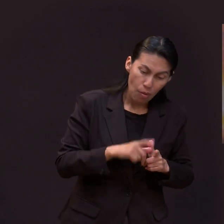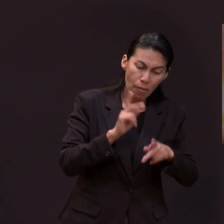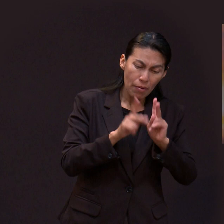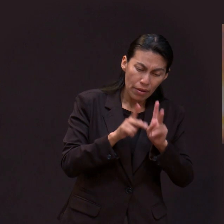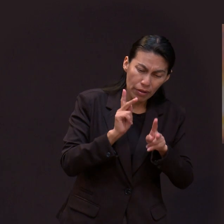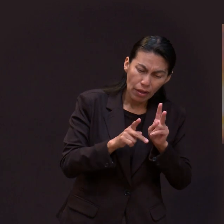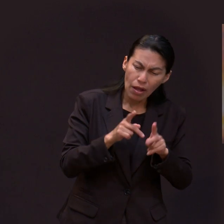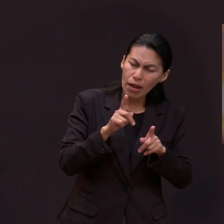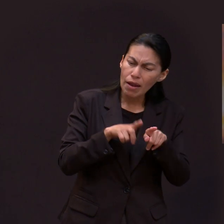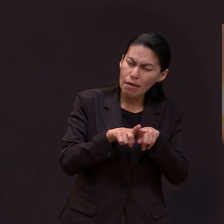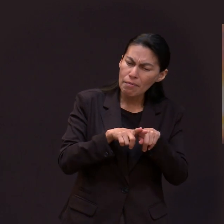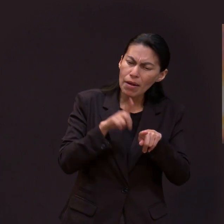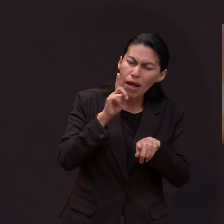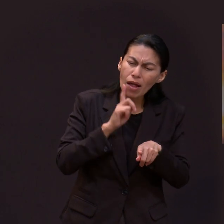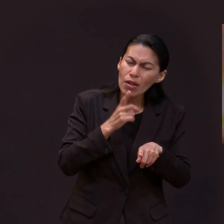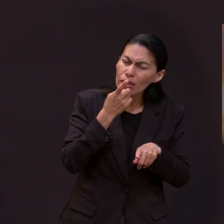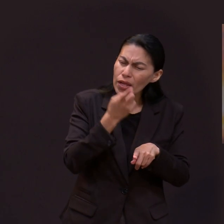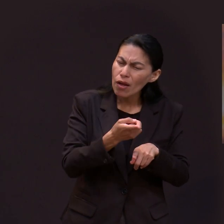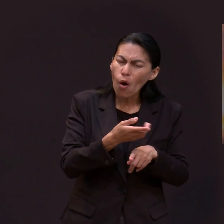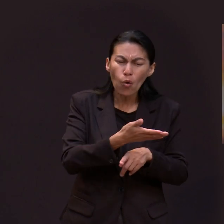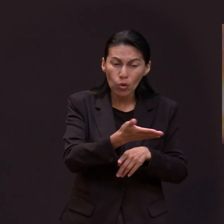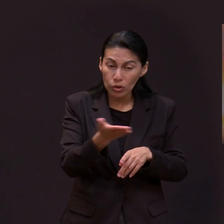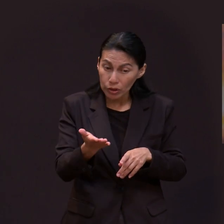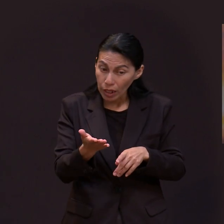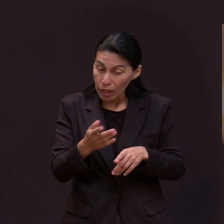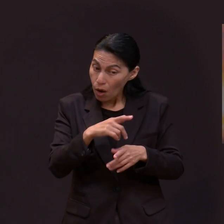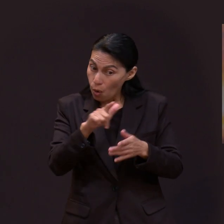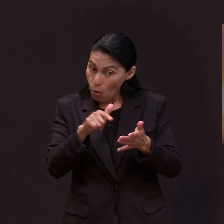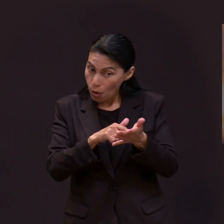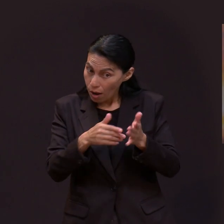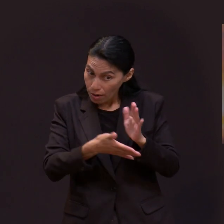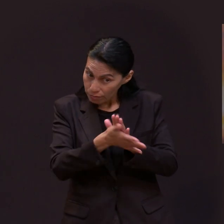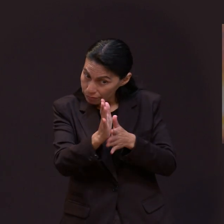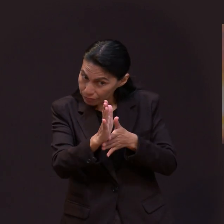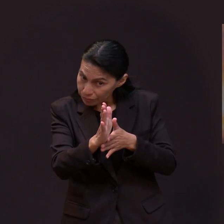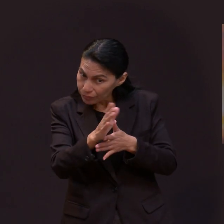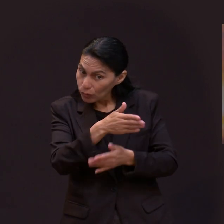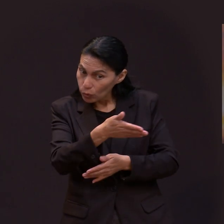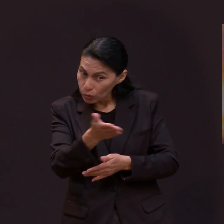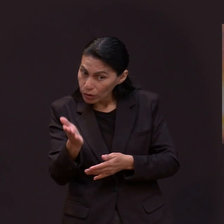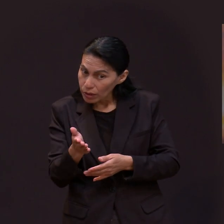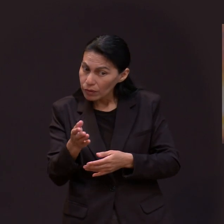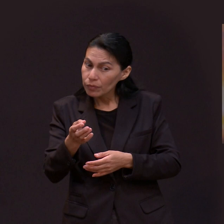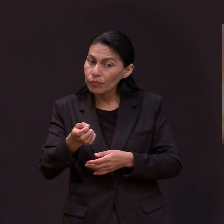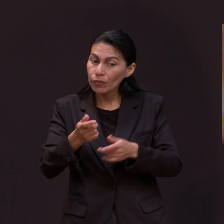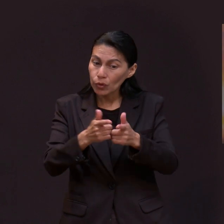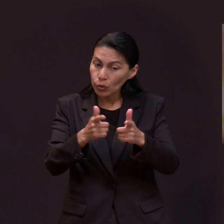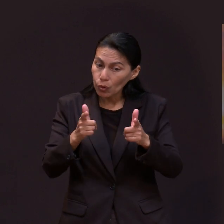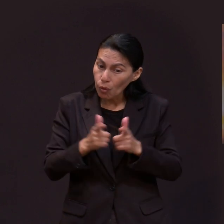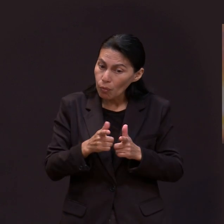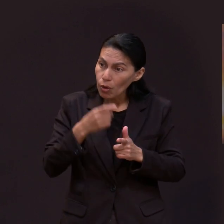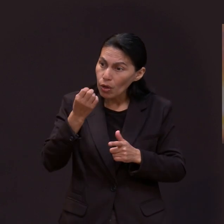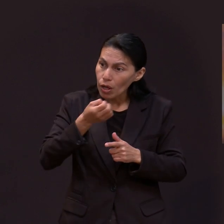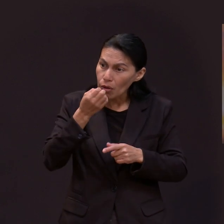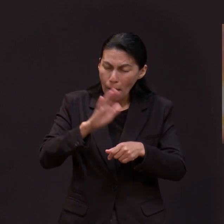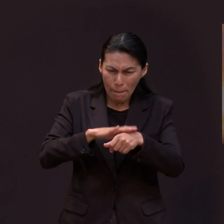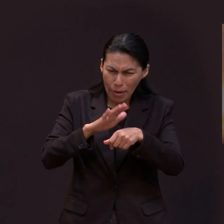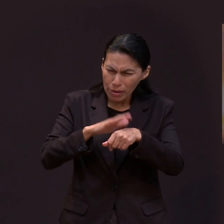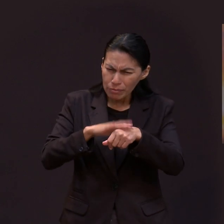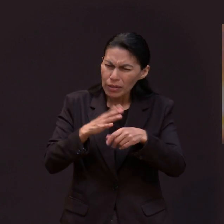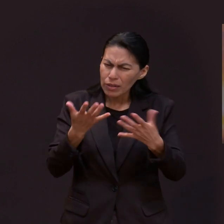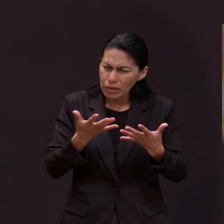dijo dónde vayan formen grupos de oración y ellos muy emocionadas y yo levanté mi mano alto y dije claro que sí donde yo